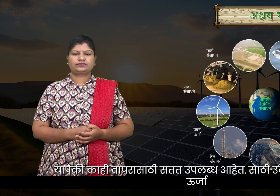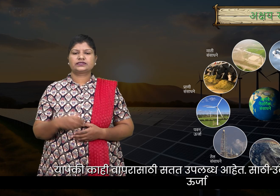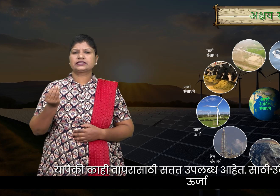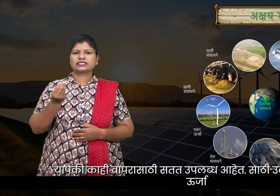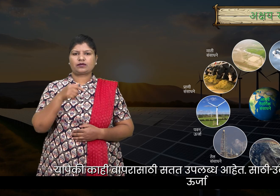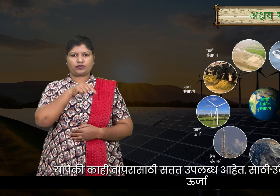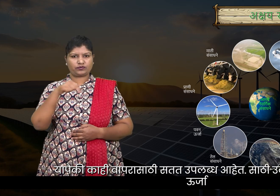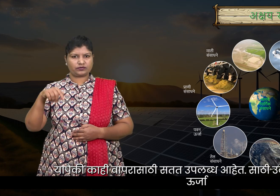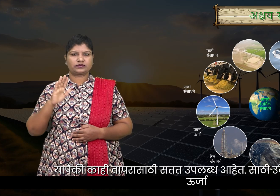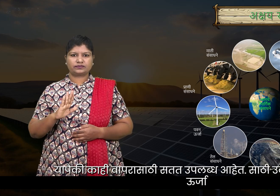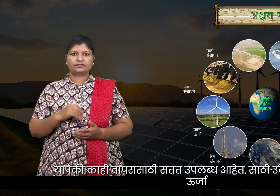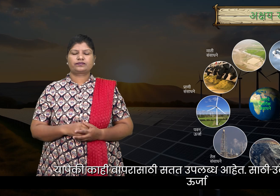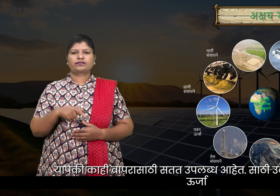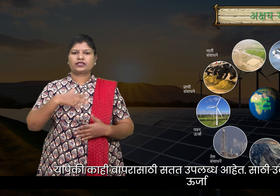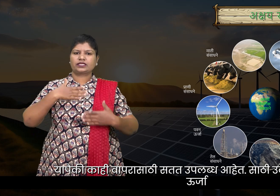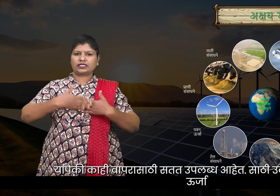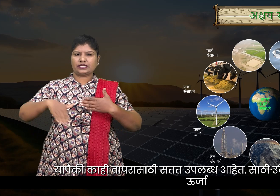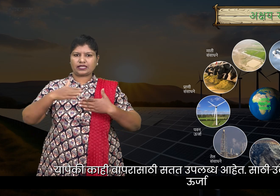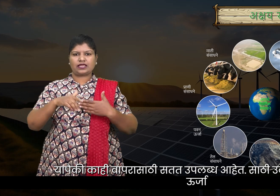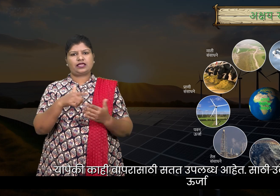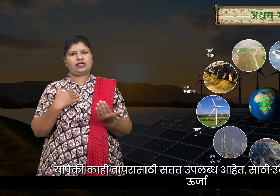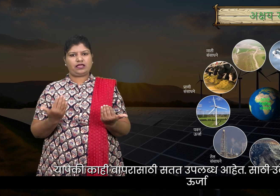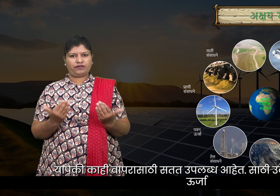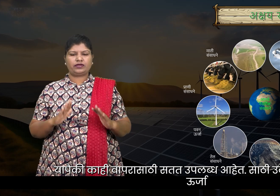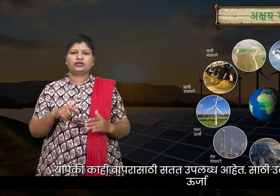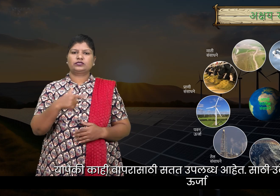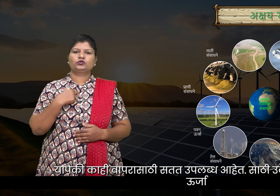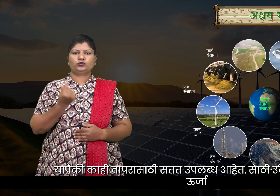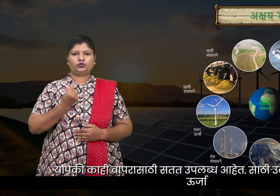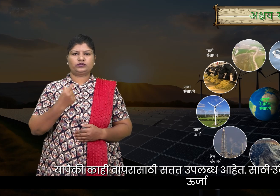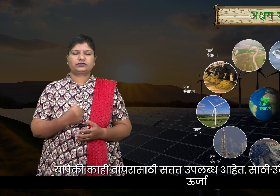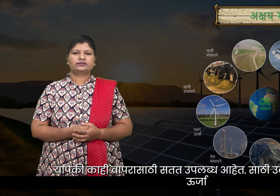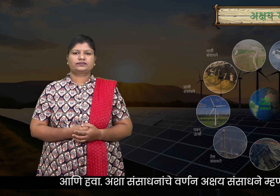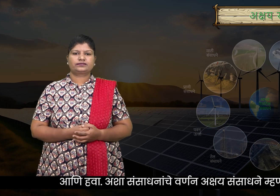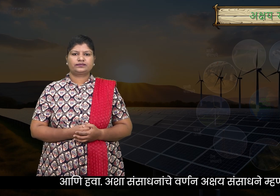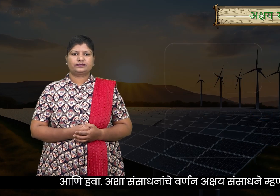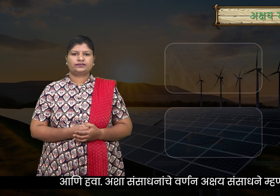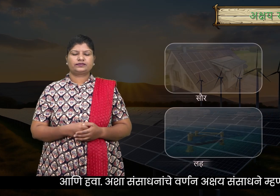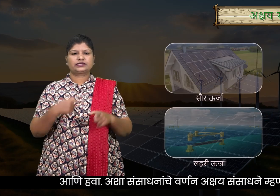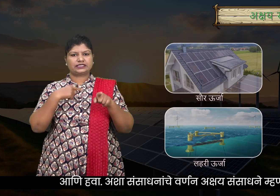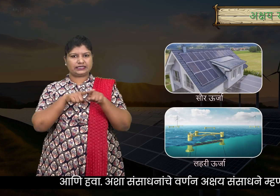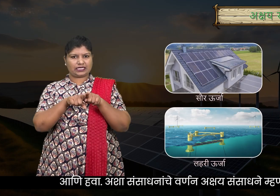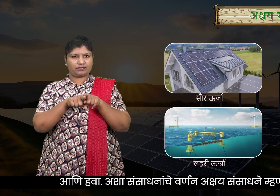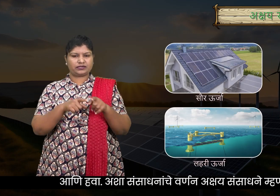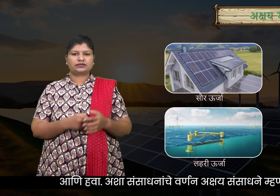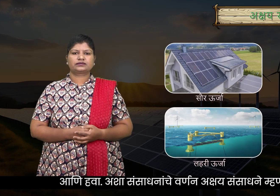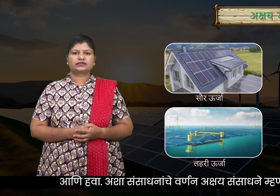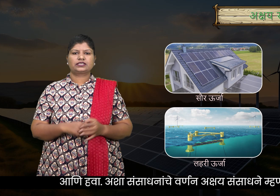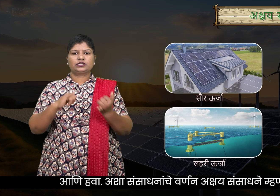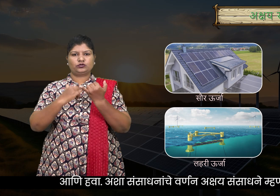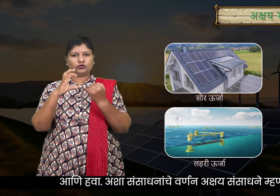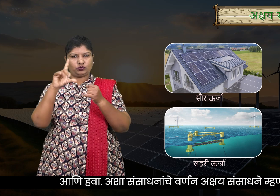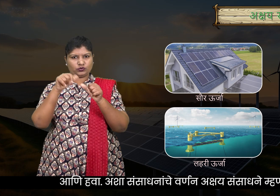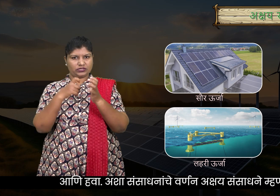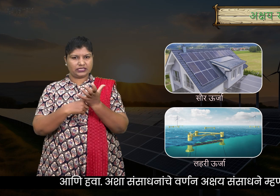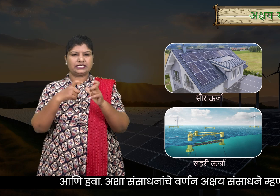यापैकी काही वापरासाठी सतत उपलब्ध आहेत. यासाठी उदाहरणार्थ सौर ऊर्जा आणि हवा अशा संसाधनांचे